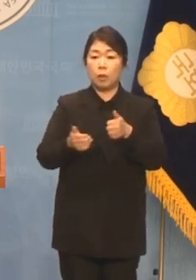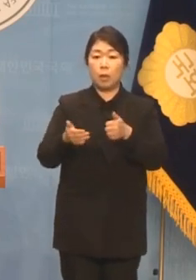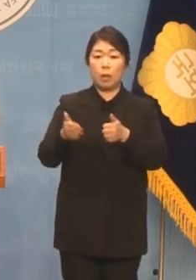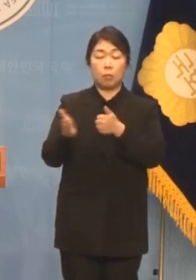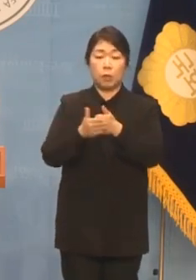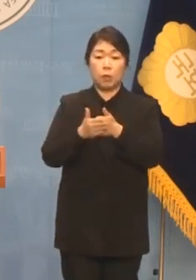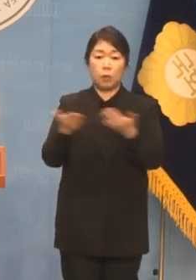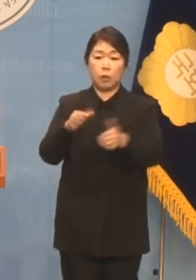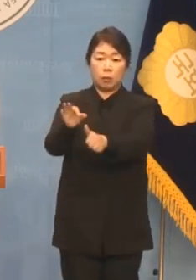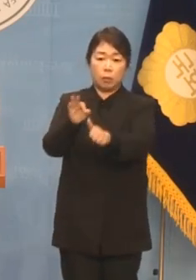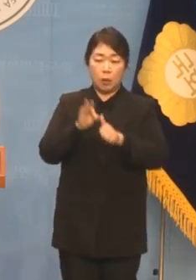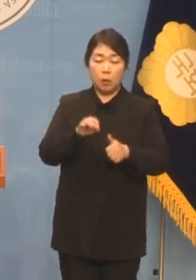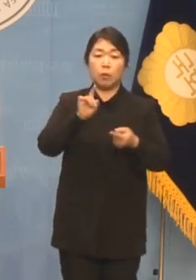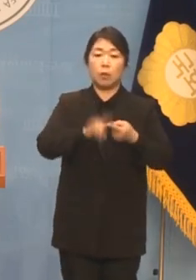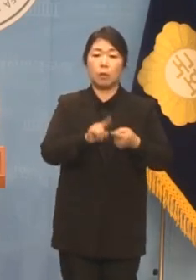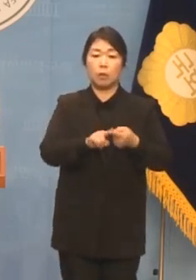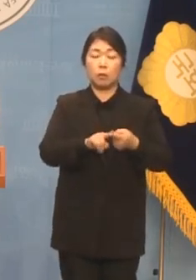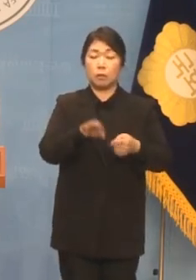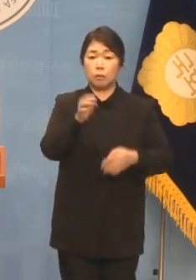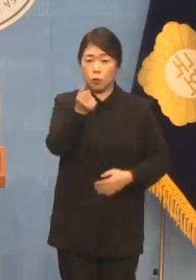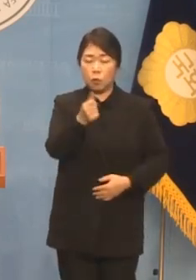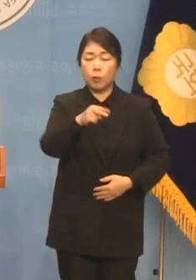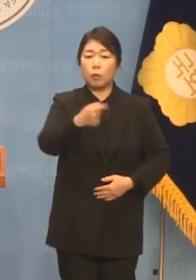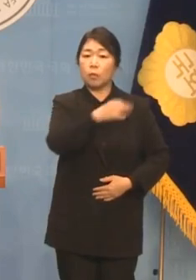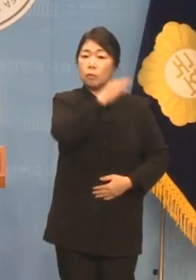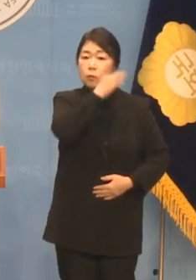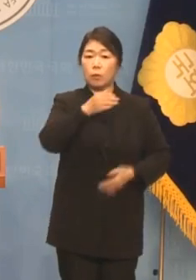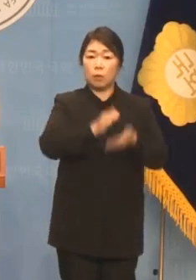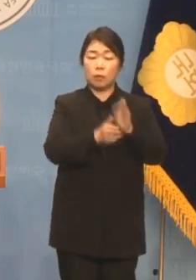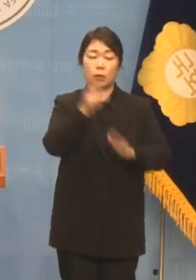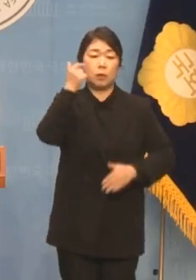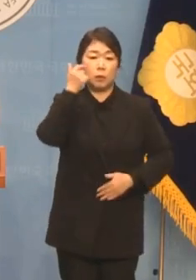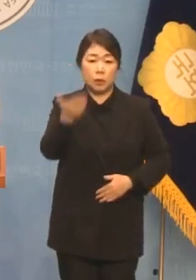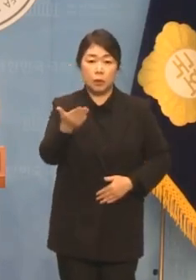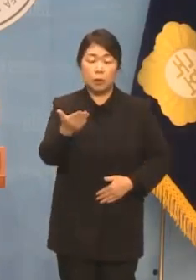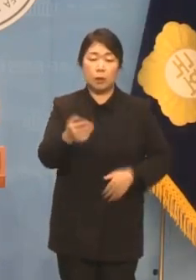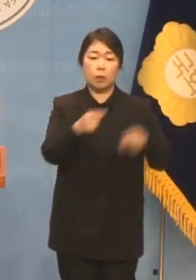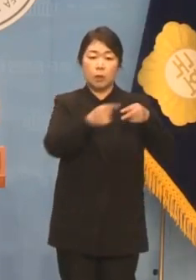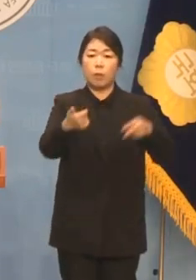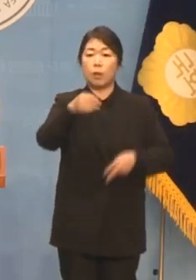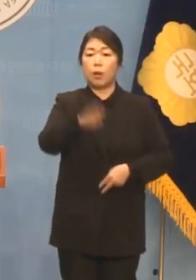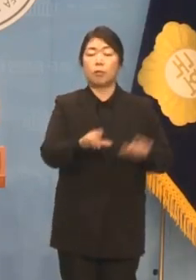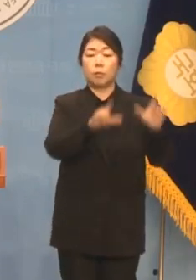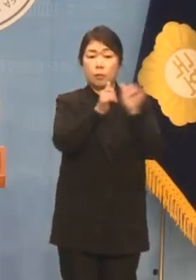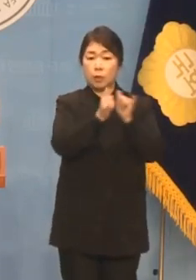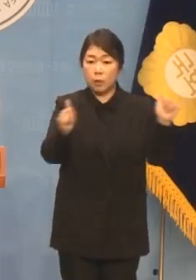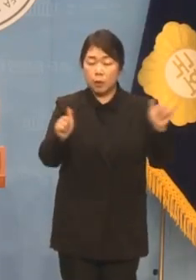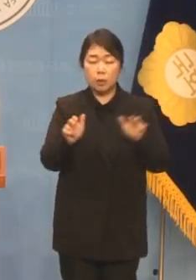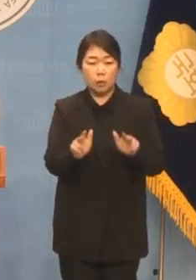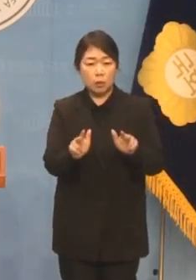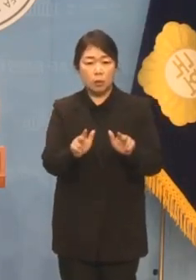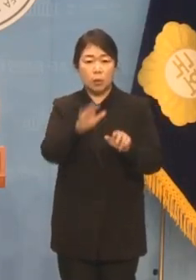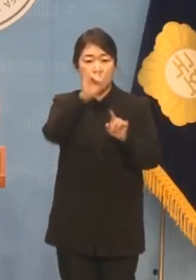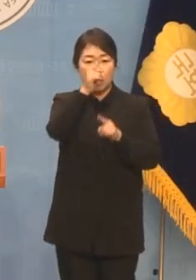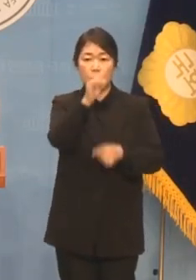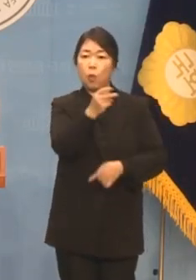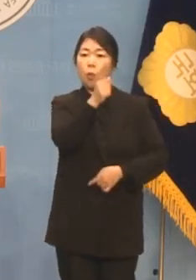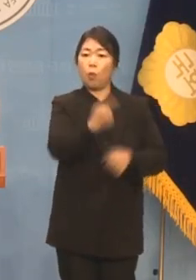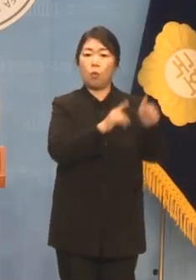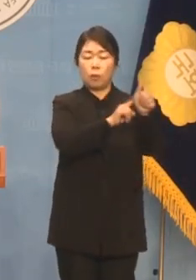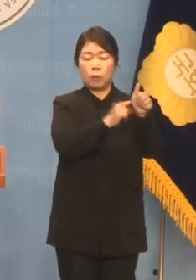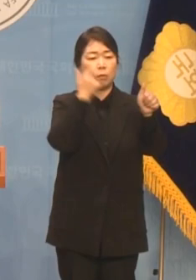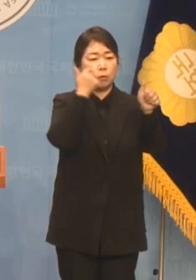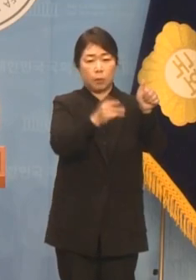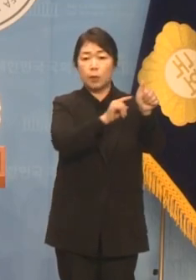것에 대해 일말의 부끄러움도 없는지 서대문 갑의 청년들과 주민들은 지금 이영호 후보에게 묻고